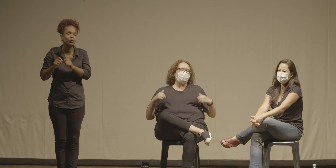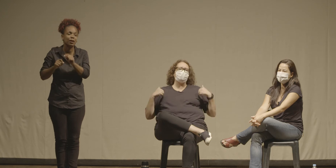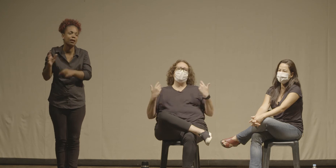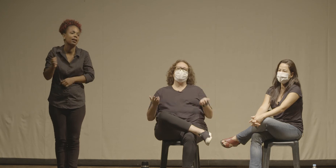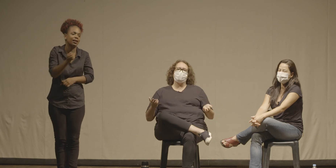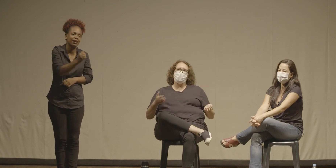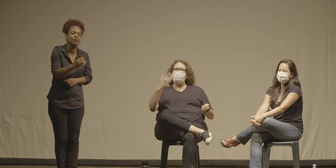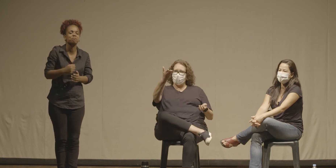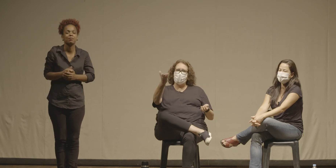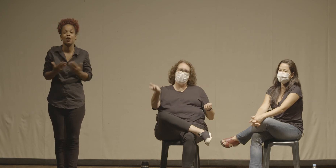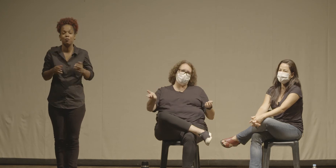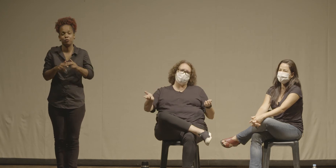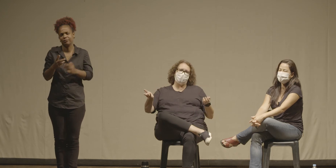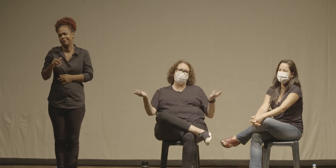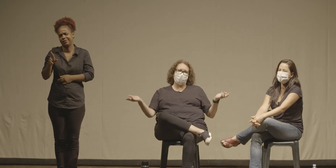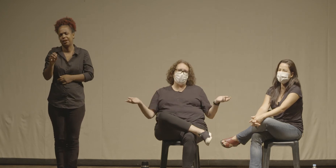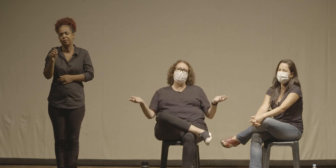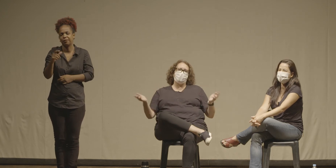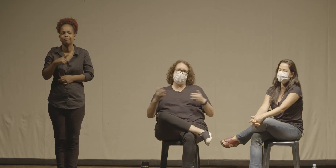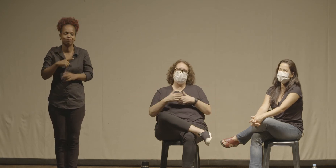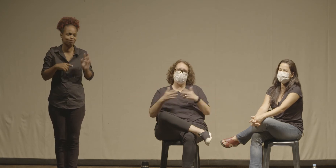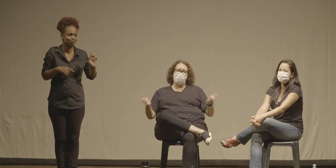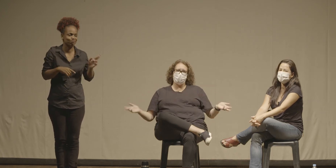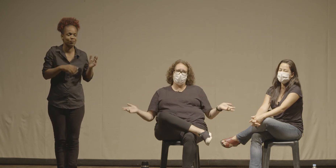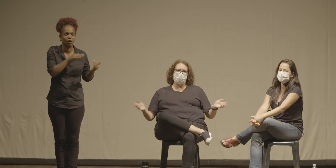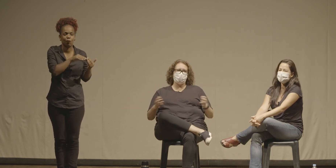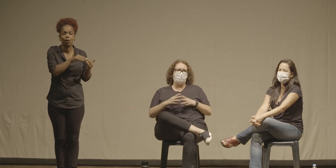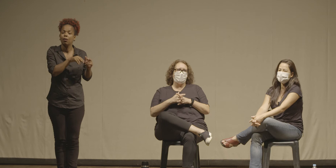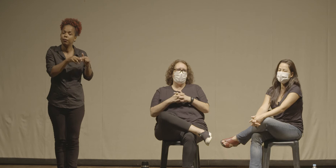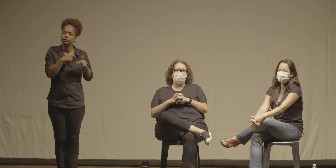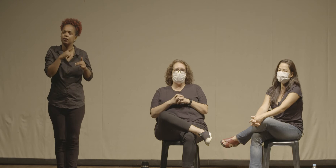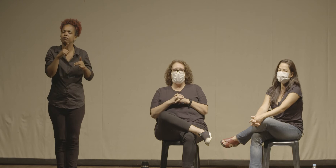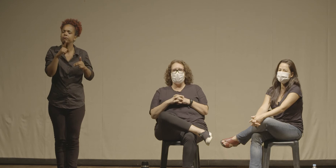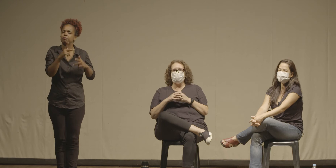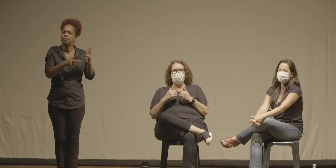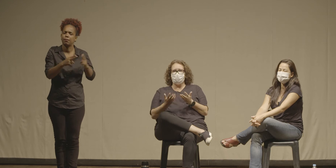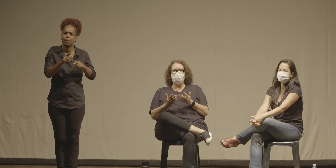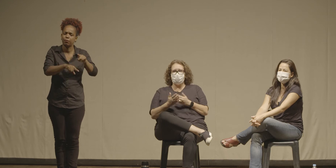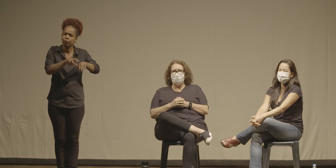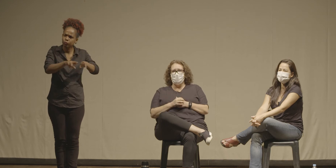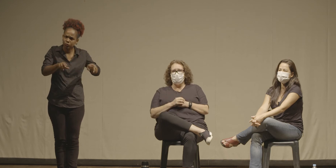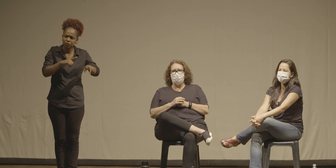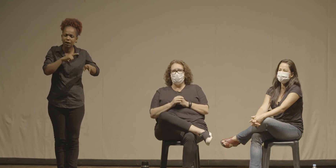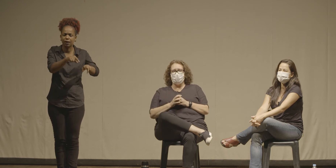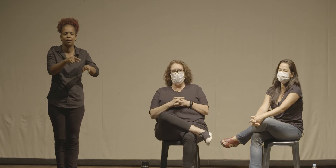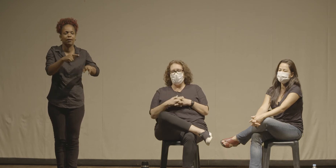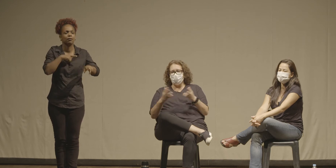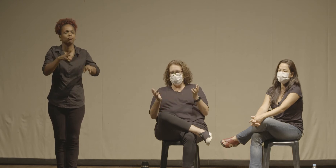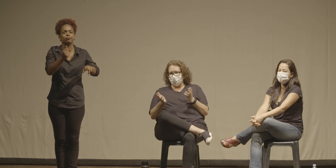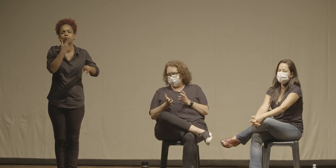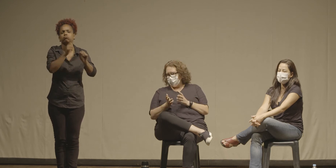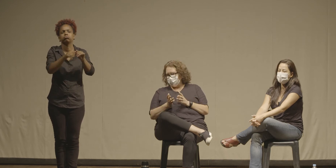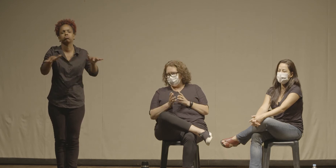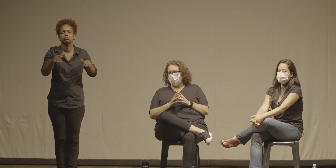assim, a gente tinha esse intuito e, claro, né, você tem razão, a gente quando faz um produto, a gente quer que ele seja visto pelo maior